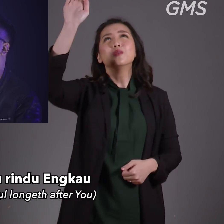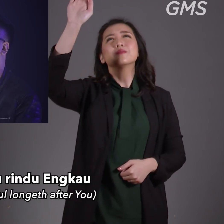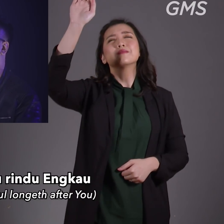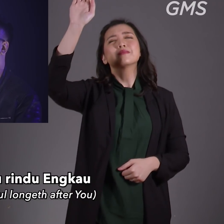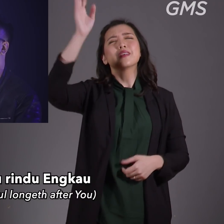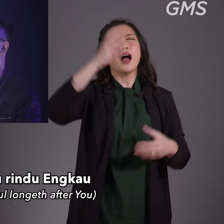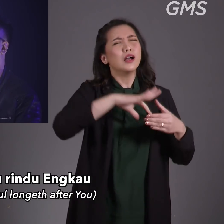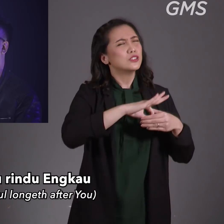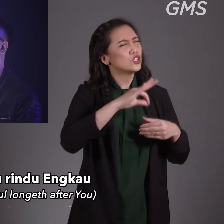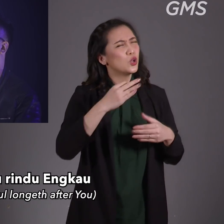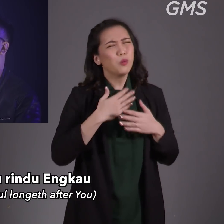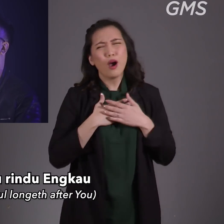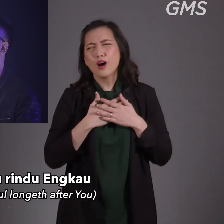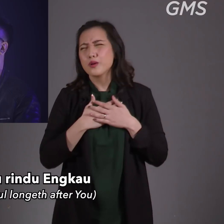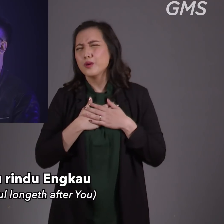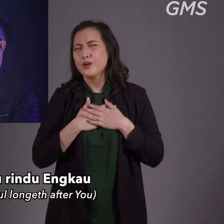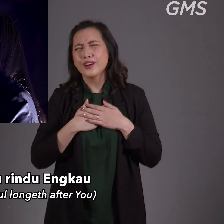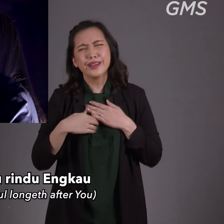sungaimu, jiwaku